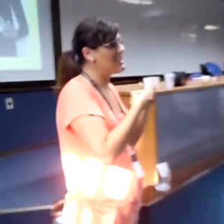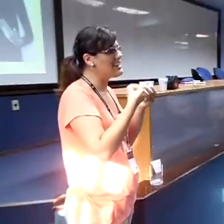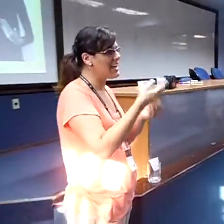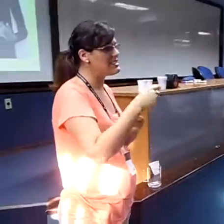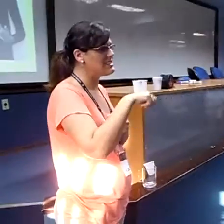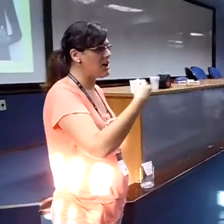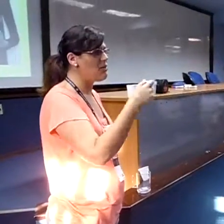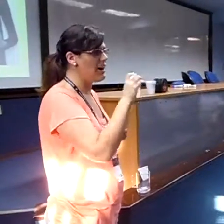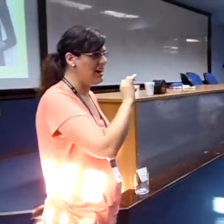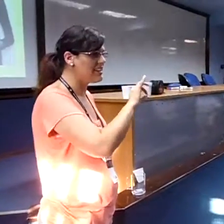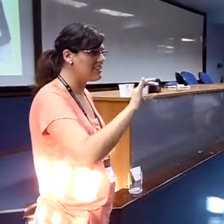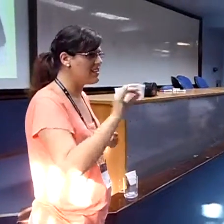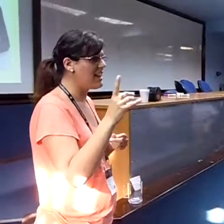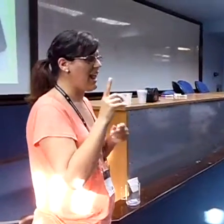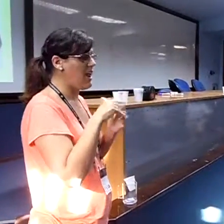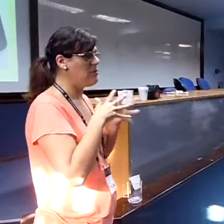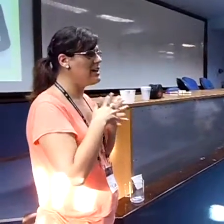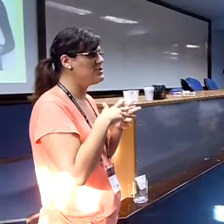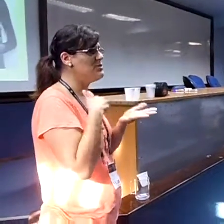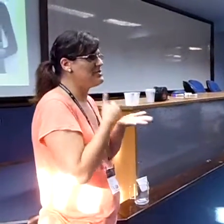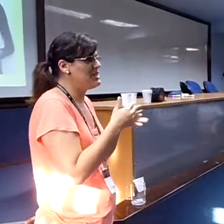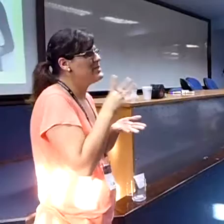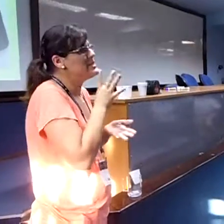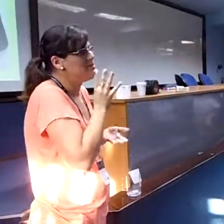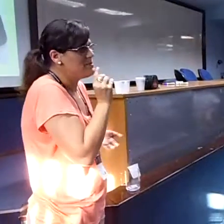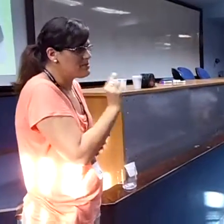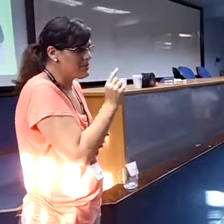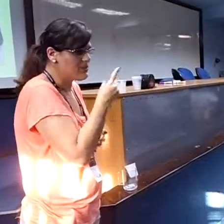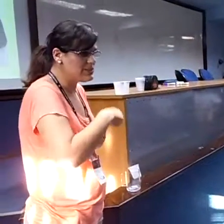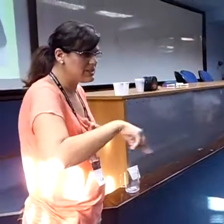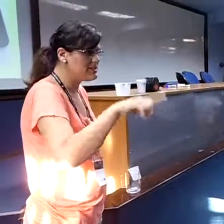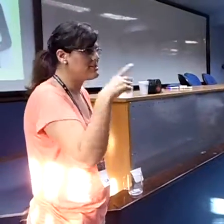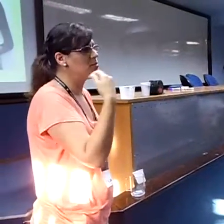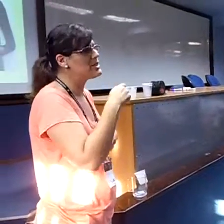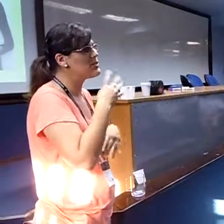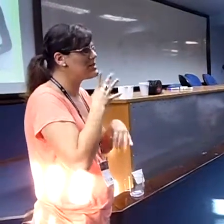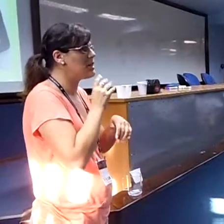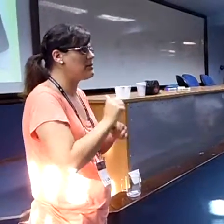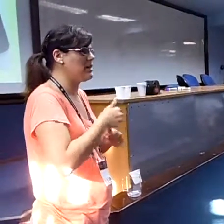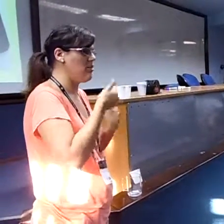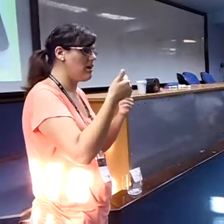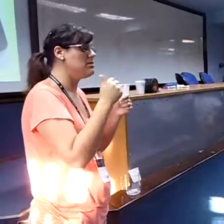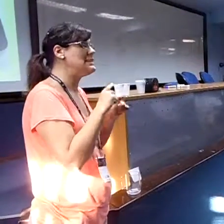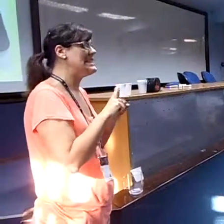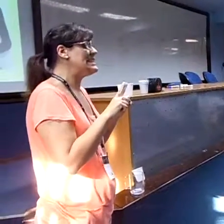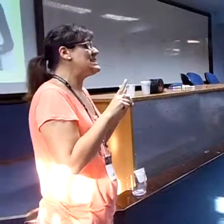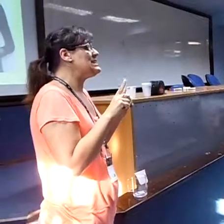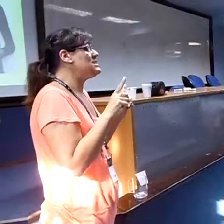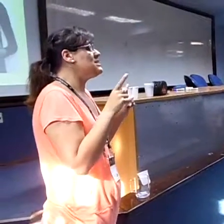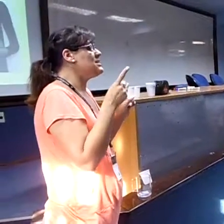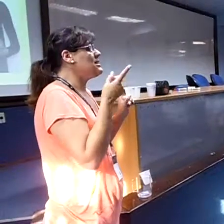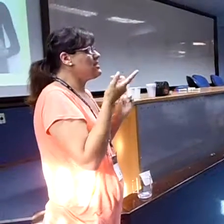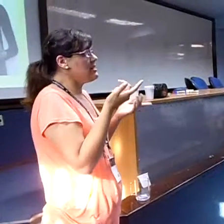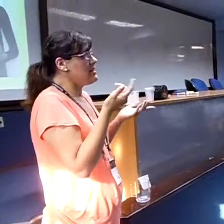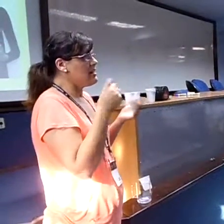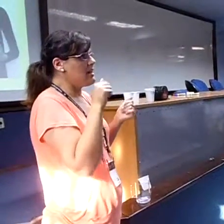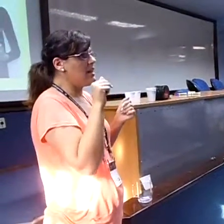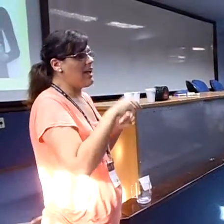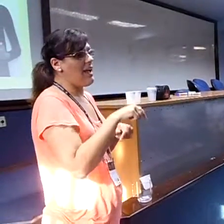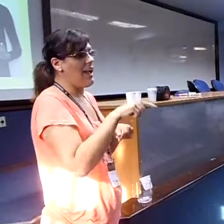Enfim, né? Talvez eu consiga, né, dar um sinal para cada um, mas é difícil, eu preciso conhecer melhor, ter mais contato com a